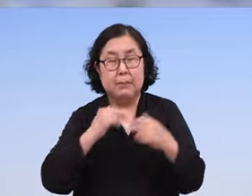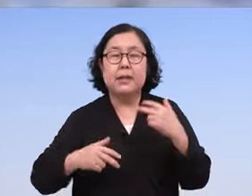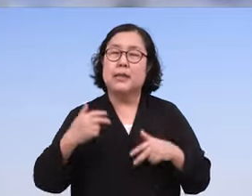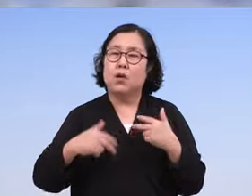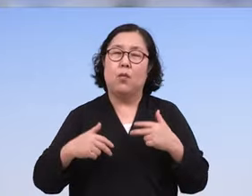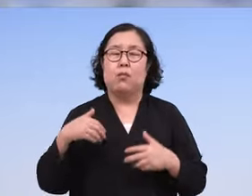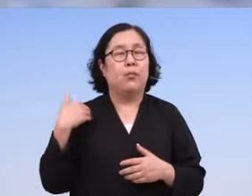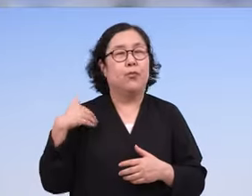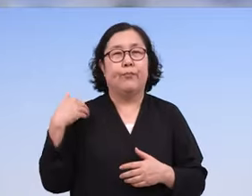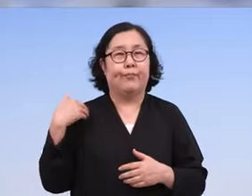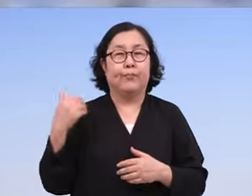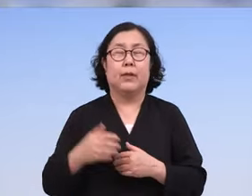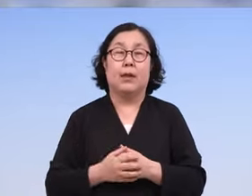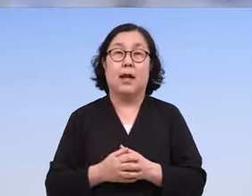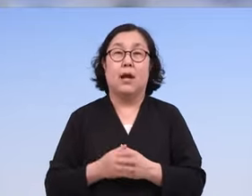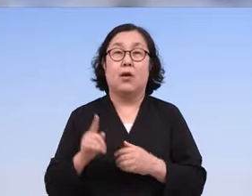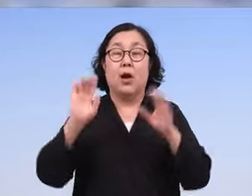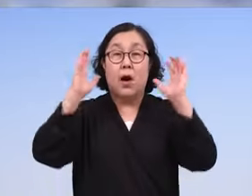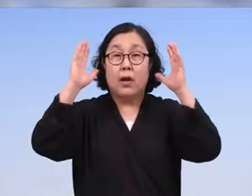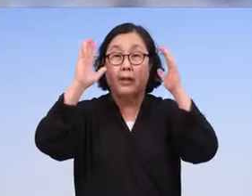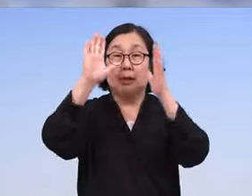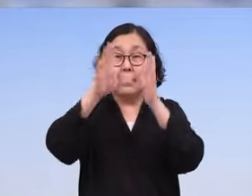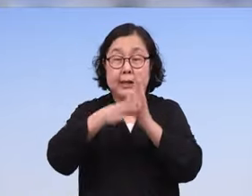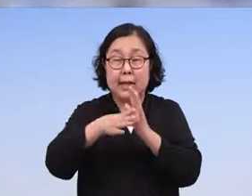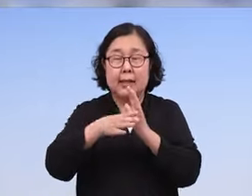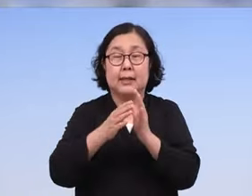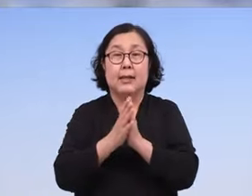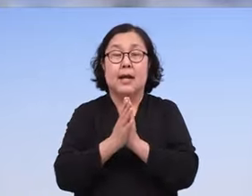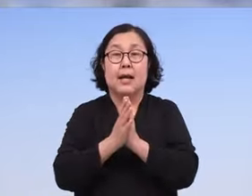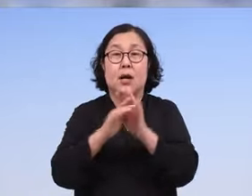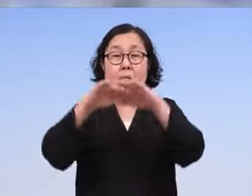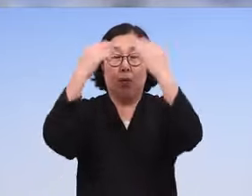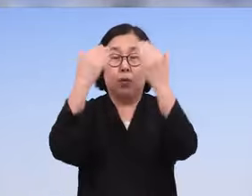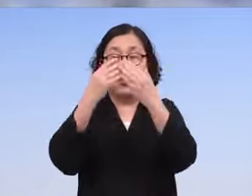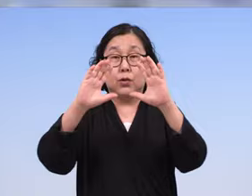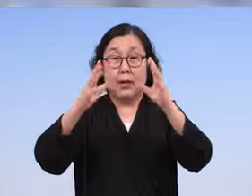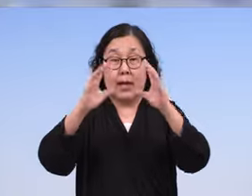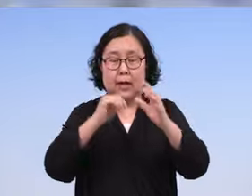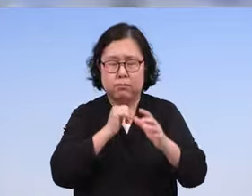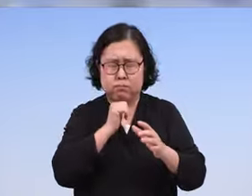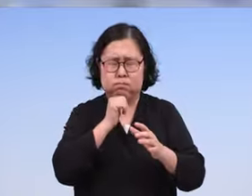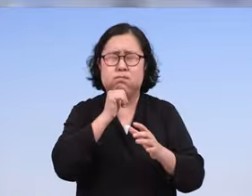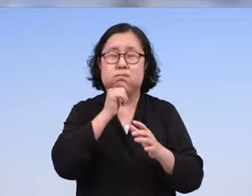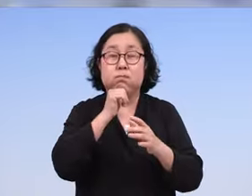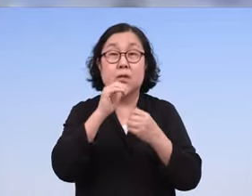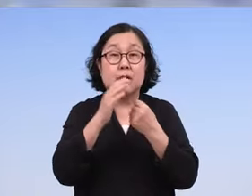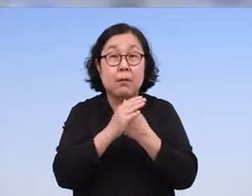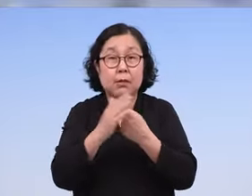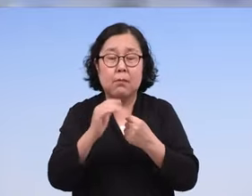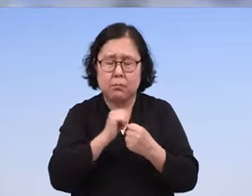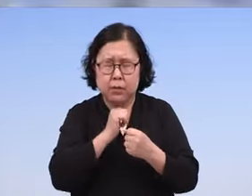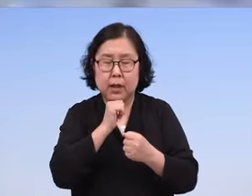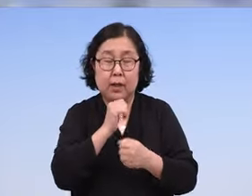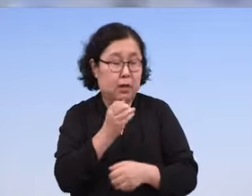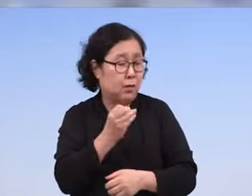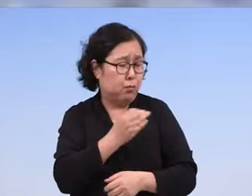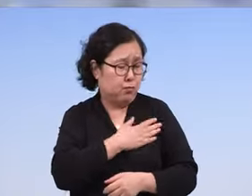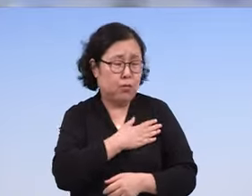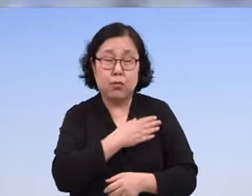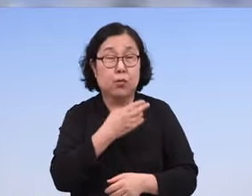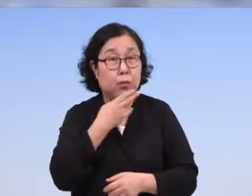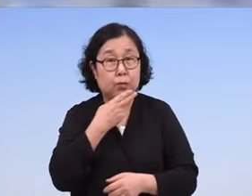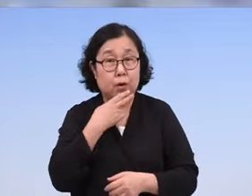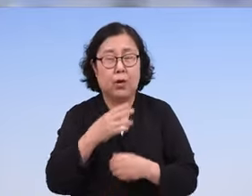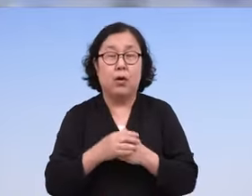기다림의 즐거움을 모른다는 겁니다. 참 우리 어릴 때를 생각하면은 온 나라가 다 가난하니까 가난한 게